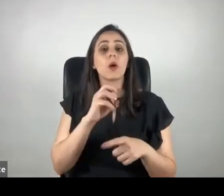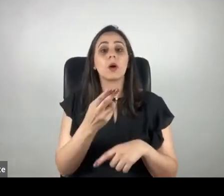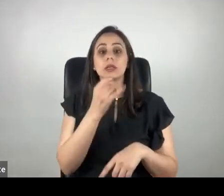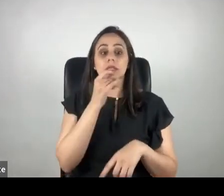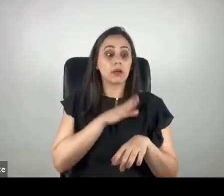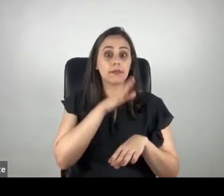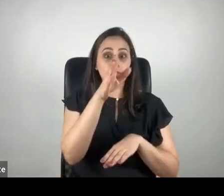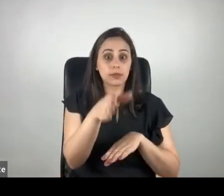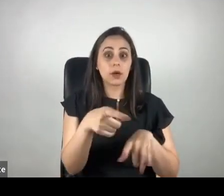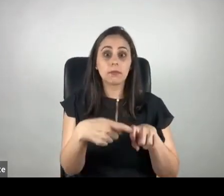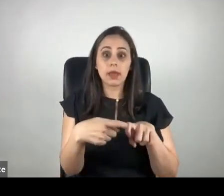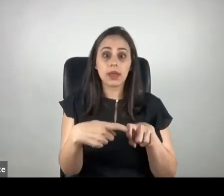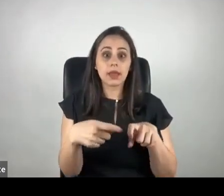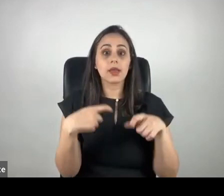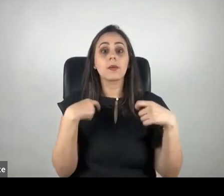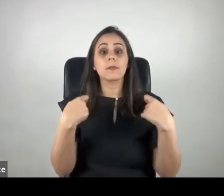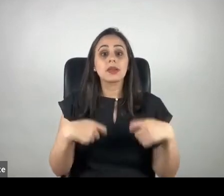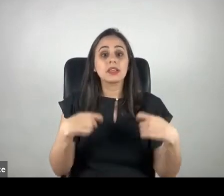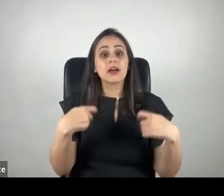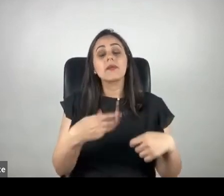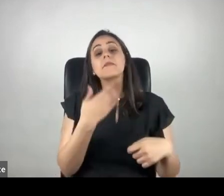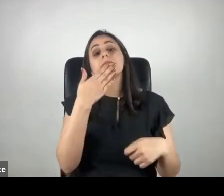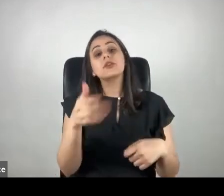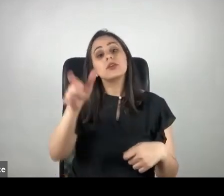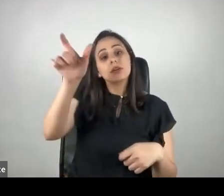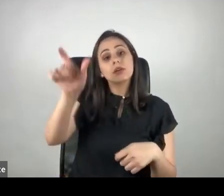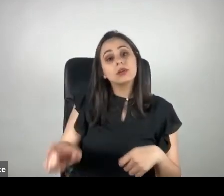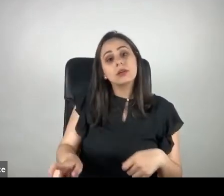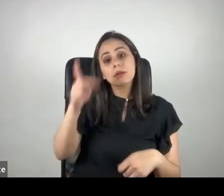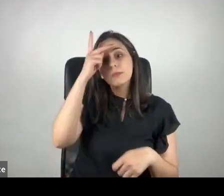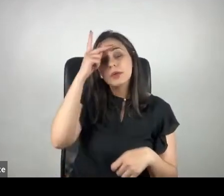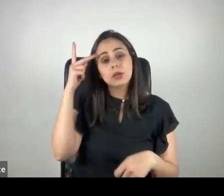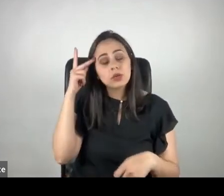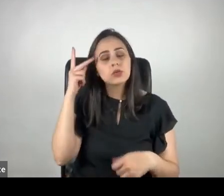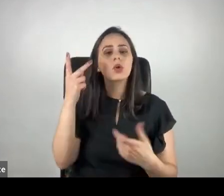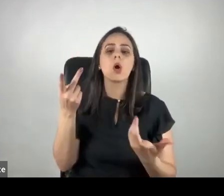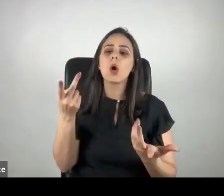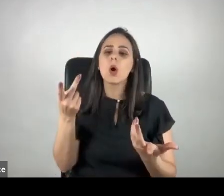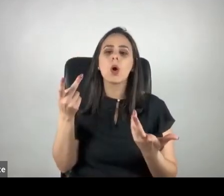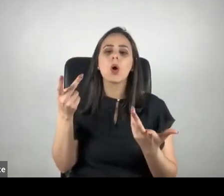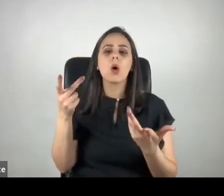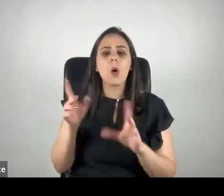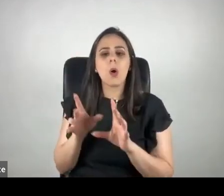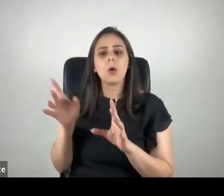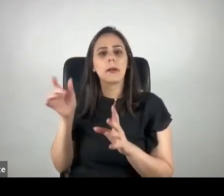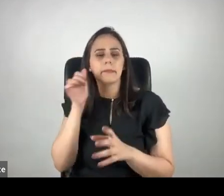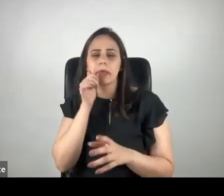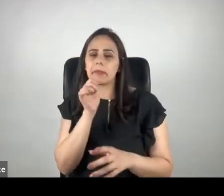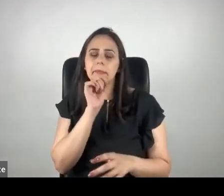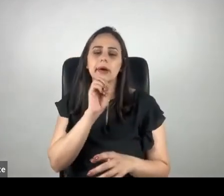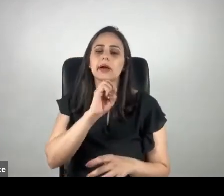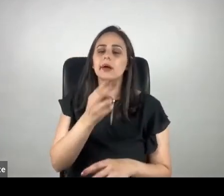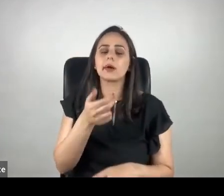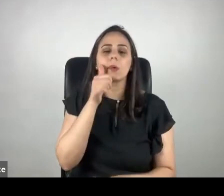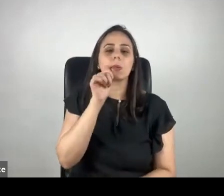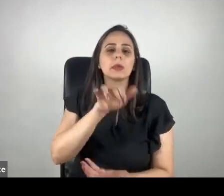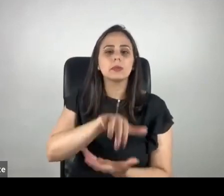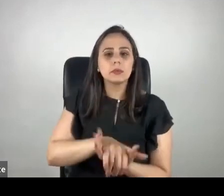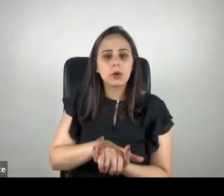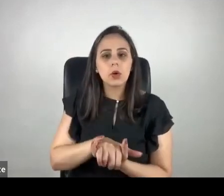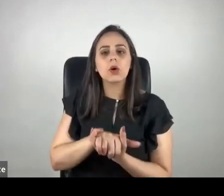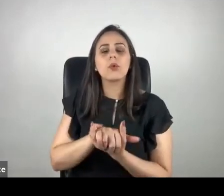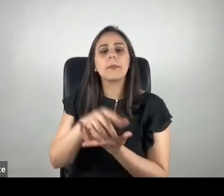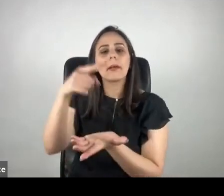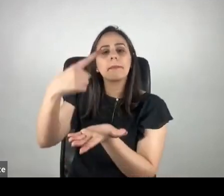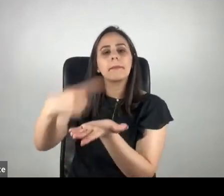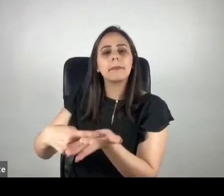eu pedir para alguém, em especial minha mãe, hoje minha esposa, para agendar